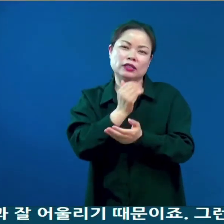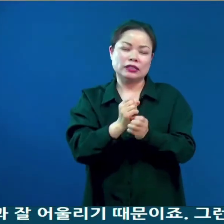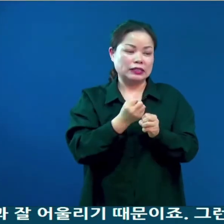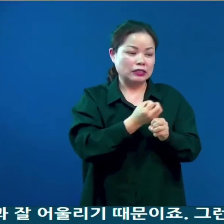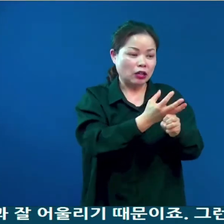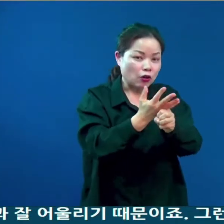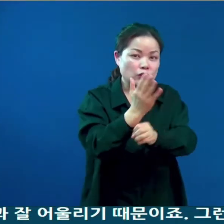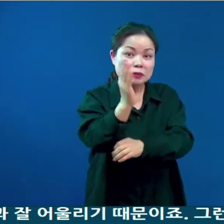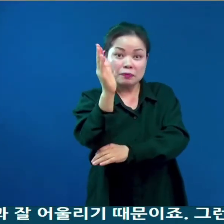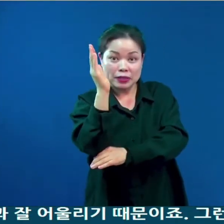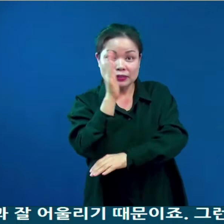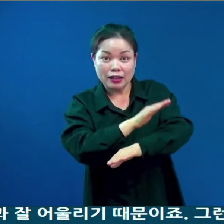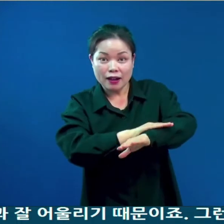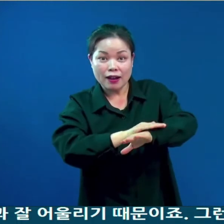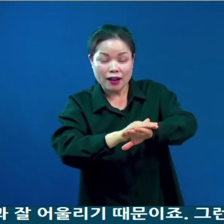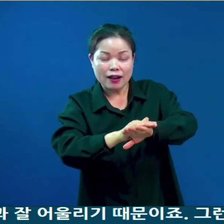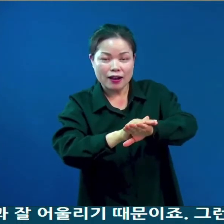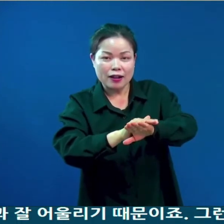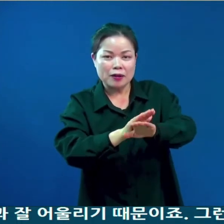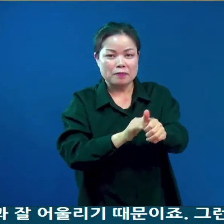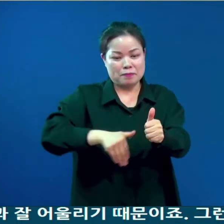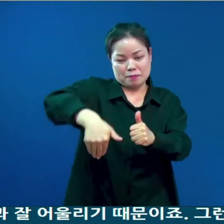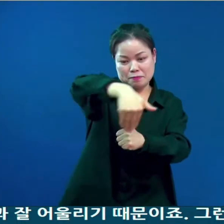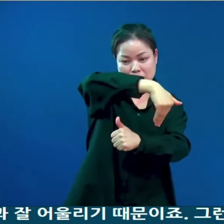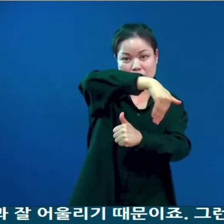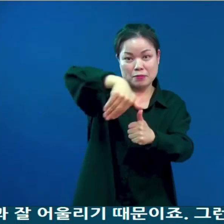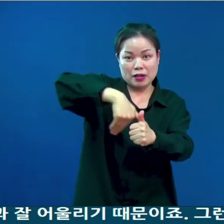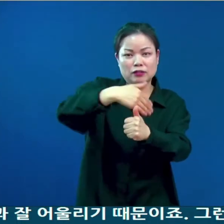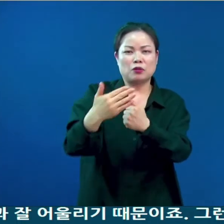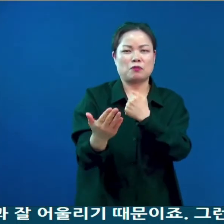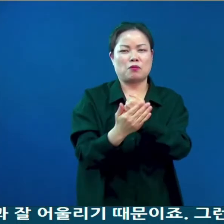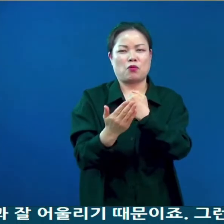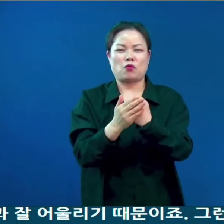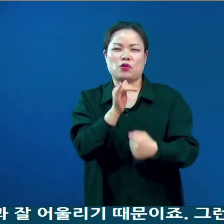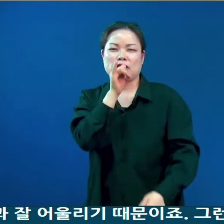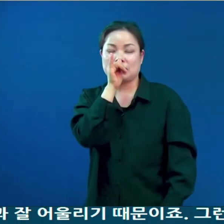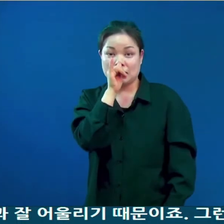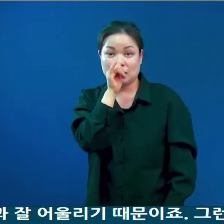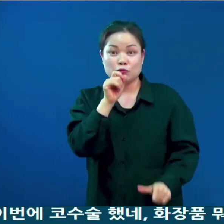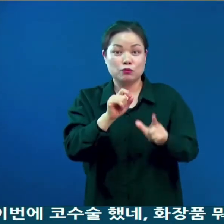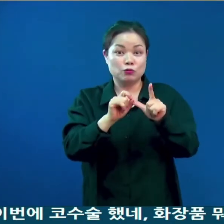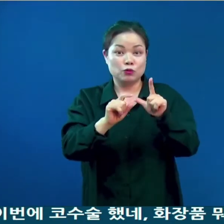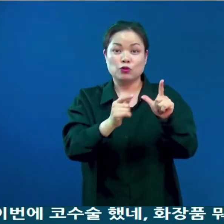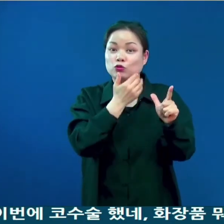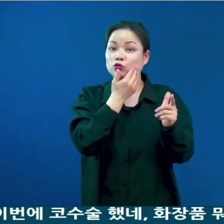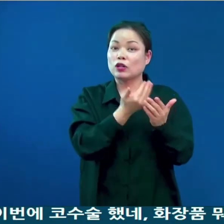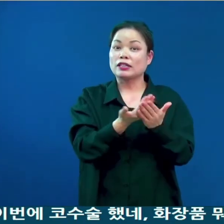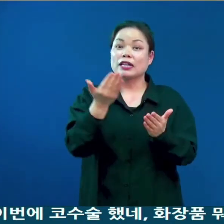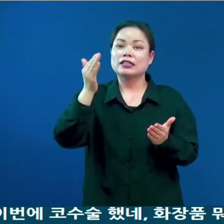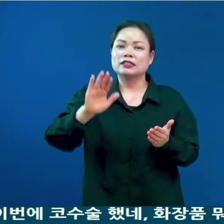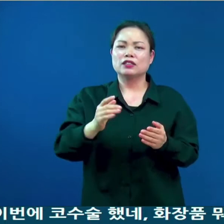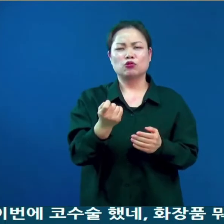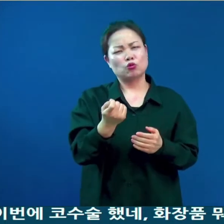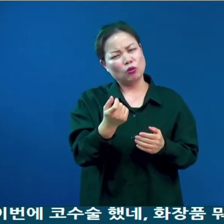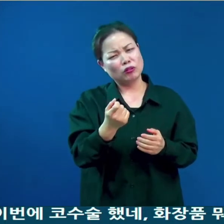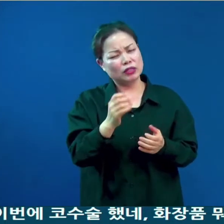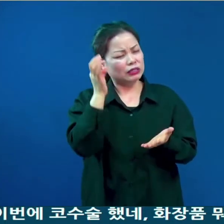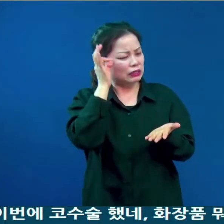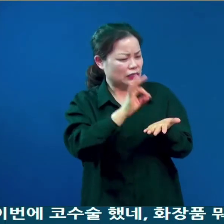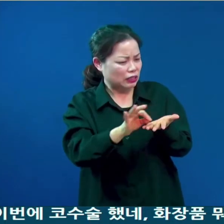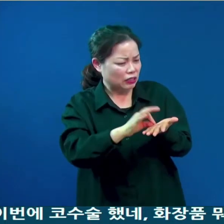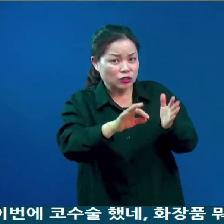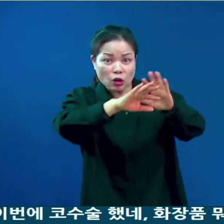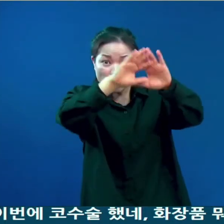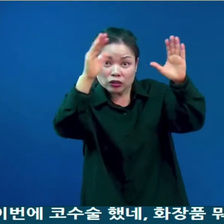하는 메시지를 잘 뒷받침해주는 보조적 역할을 하기 때문에 그 부분도 중요하지만 사소한 부분에 신경 쓰다가